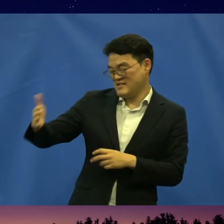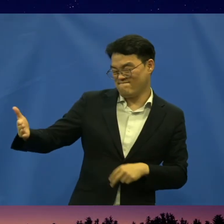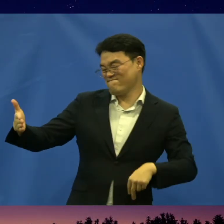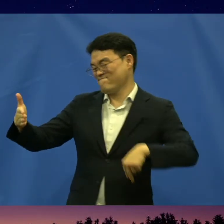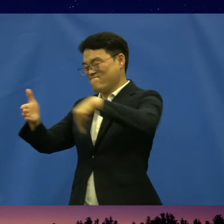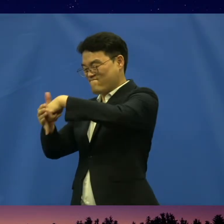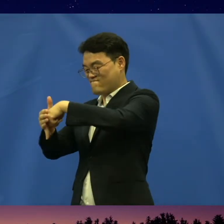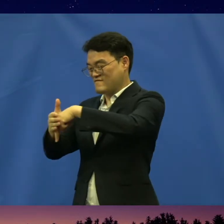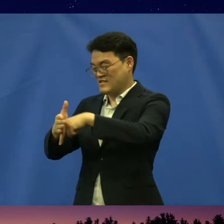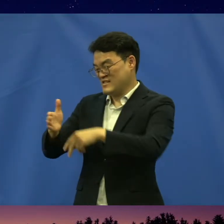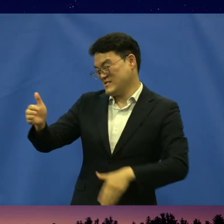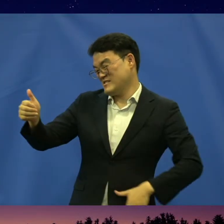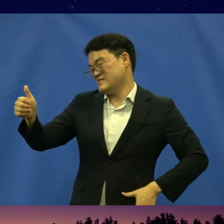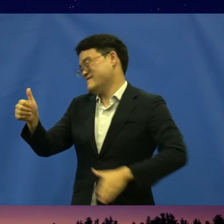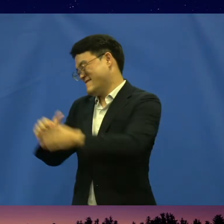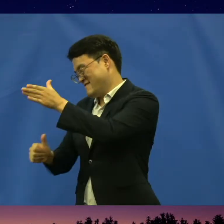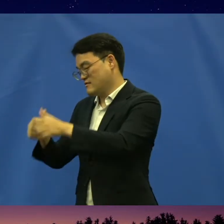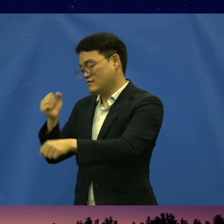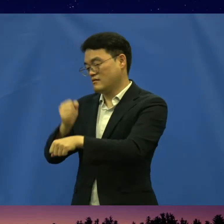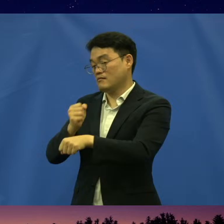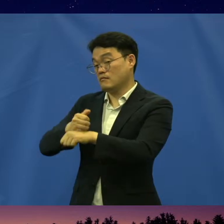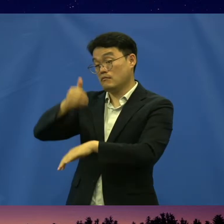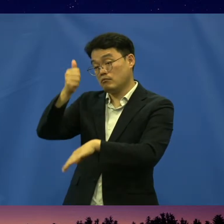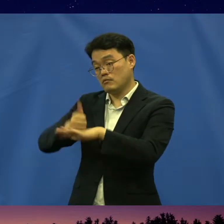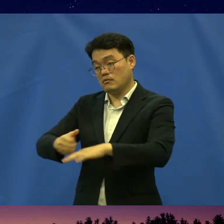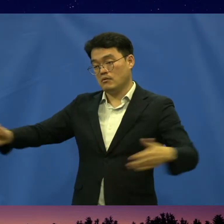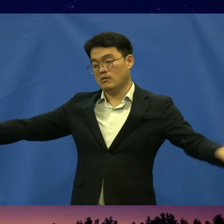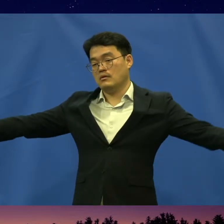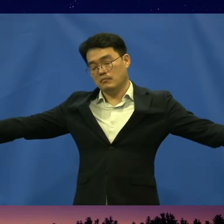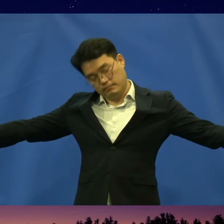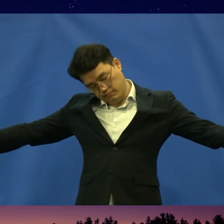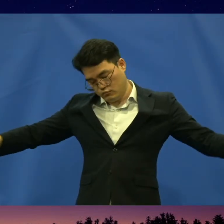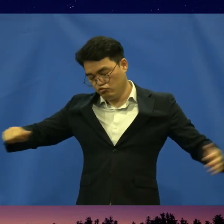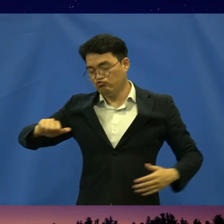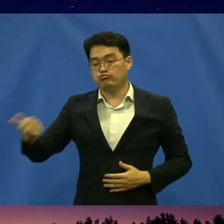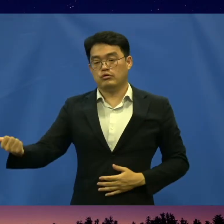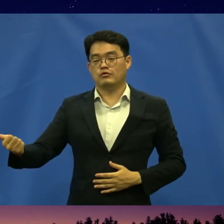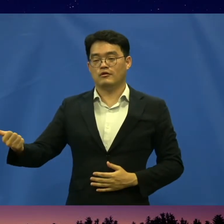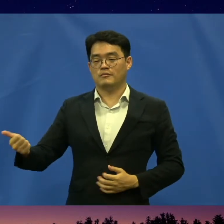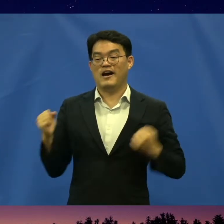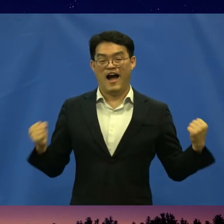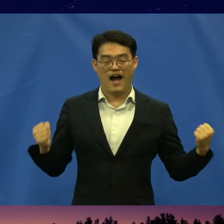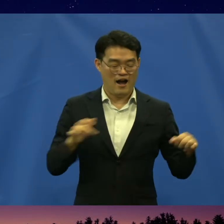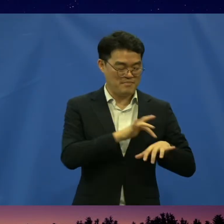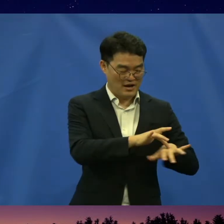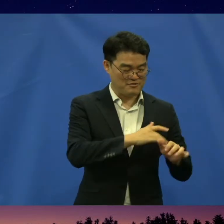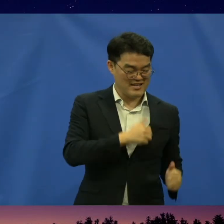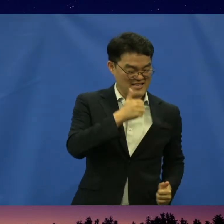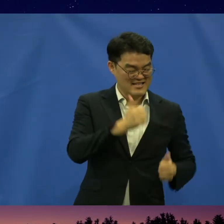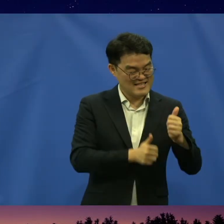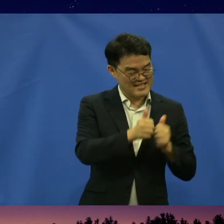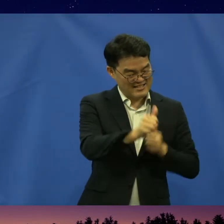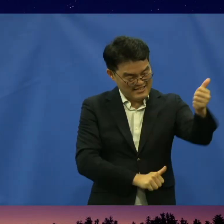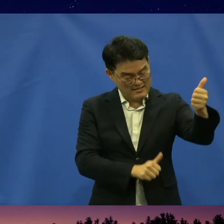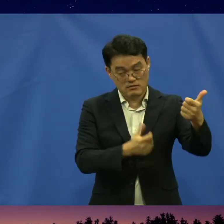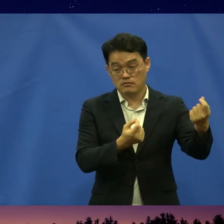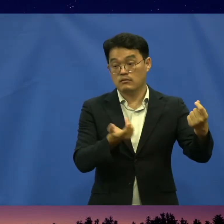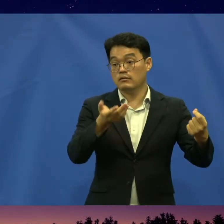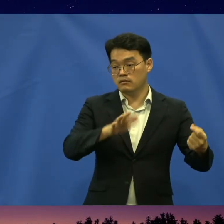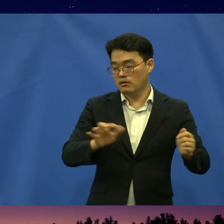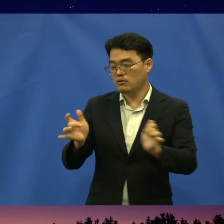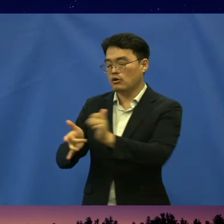보면 악의 승리예요. 마귀의 가공할 만한 화력을 다 쏟아부었습니다. 그러나 예수님은 마귀의 악을